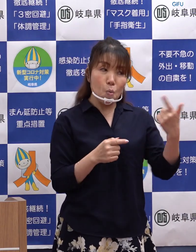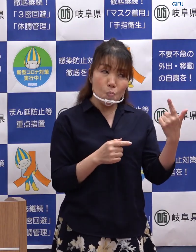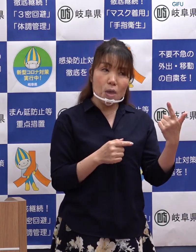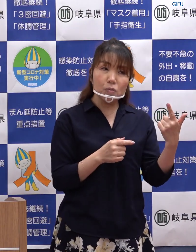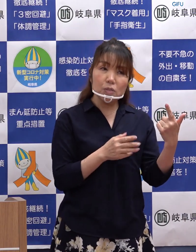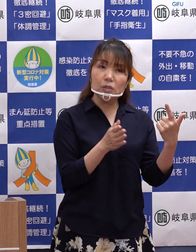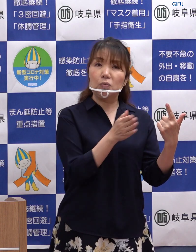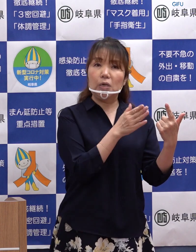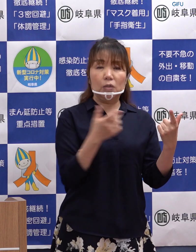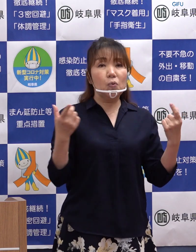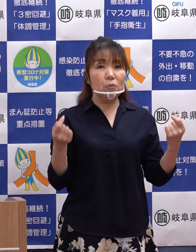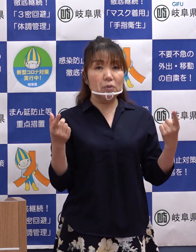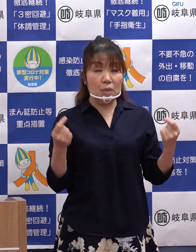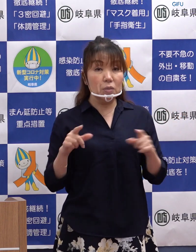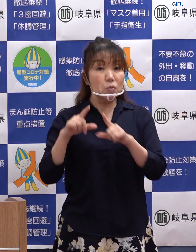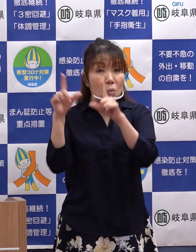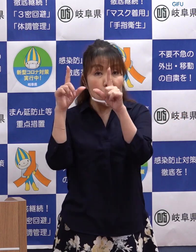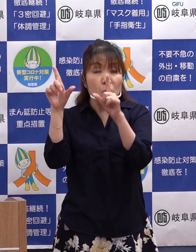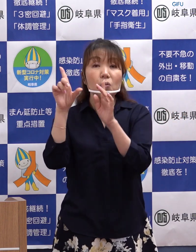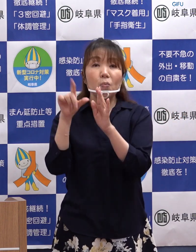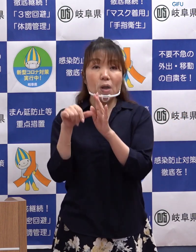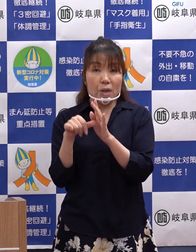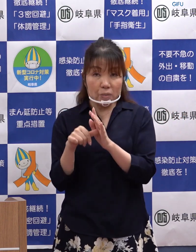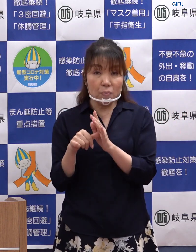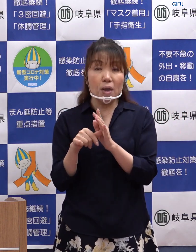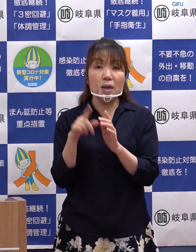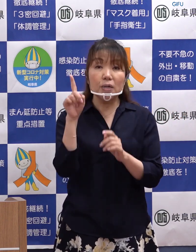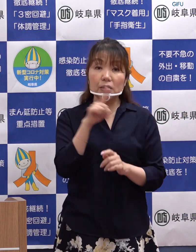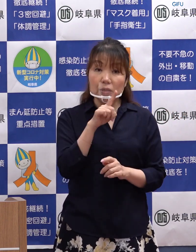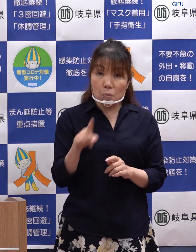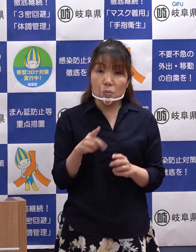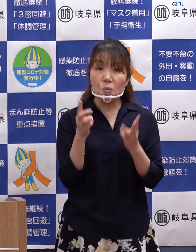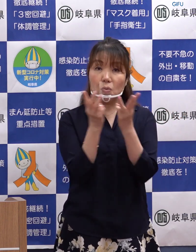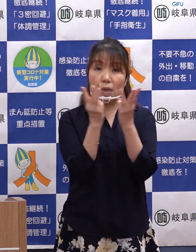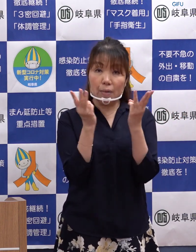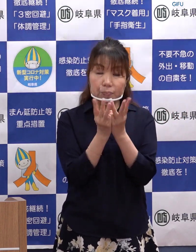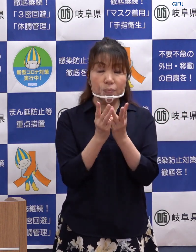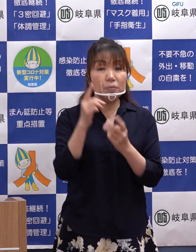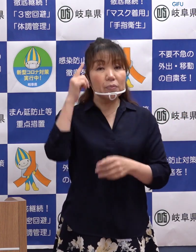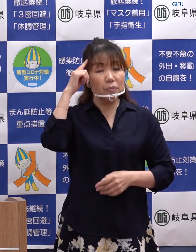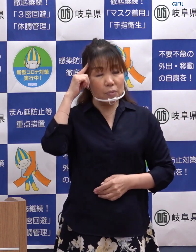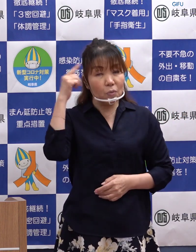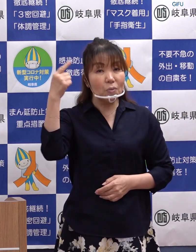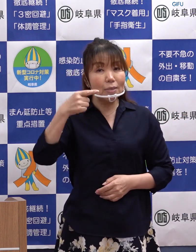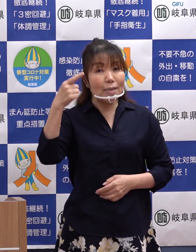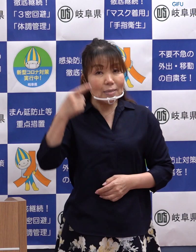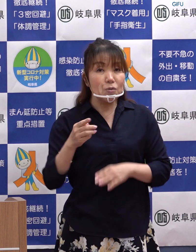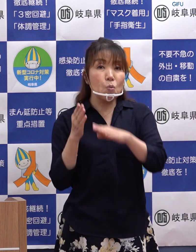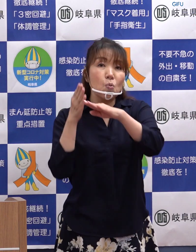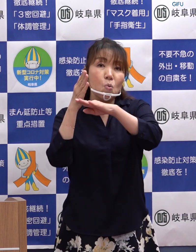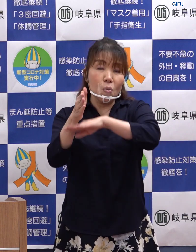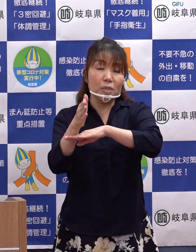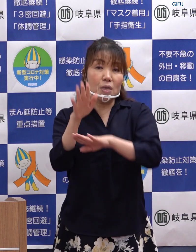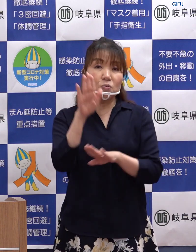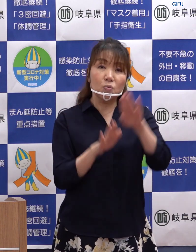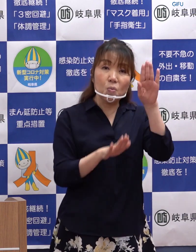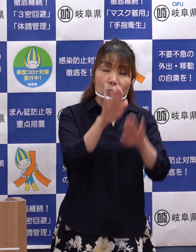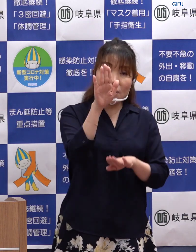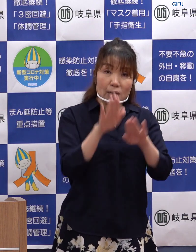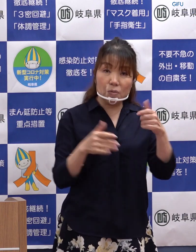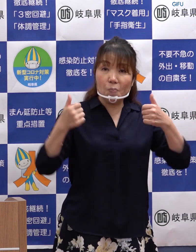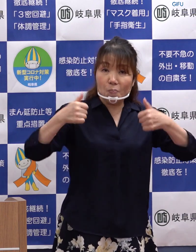え、それから東京都で言えば、人口比対比でですね1000人から1000人超えということであります